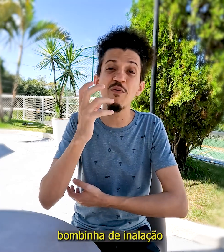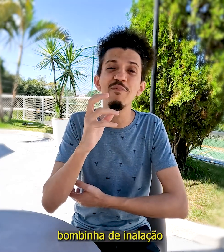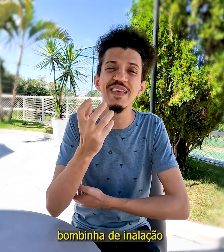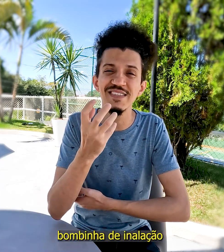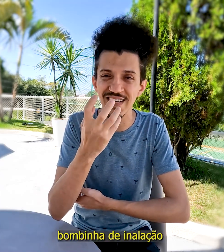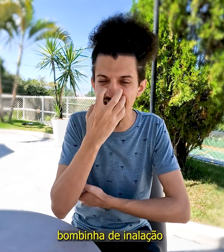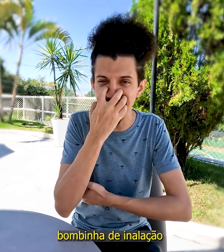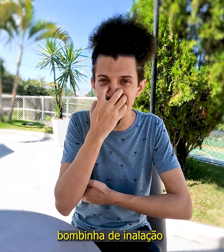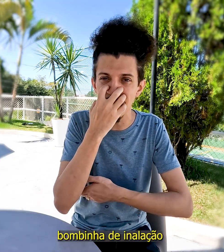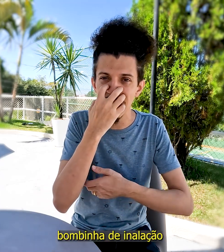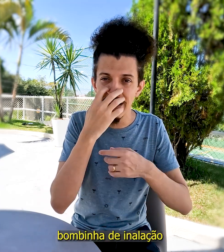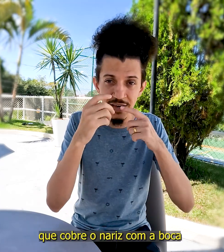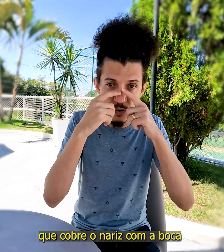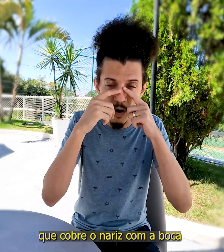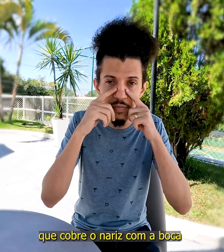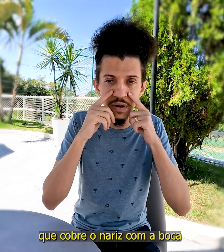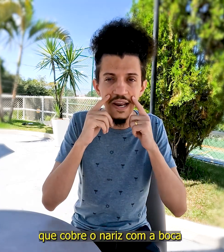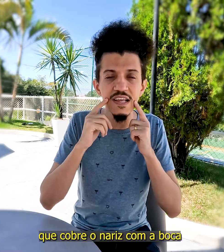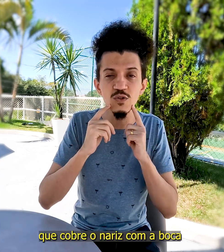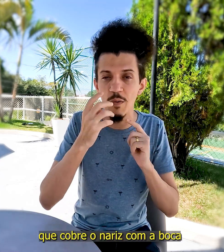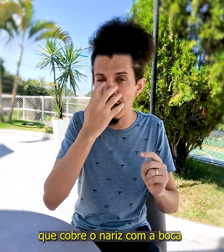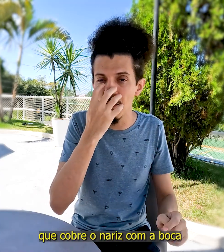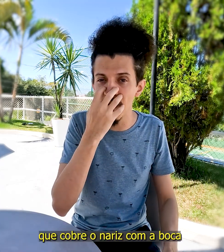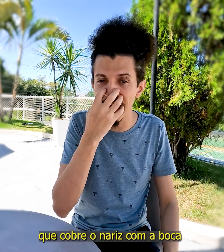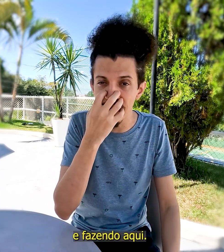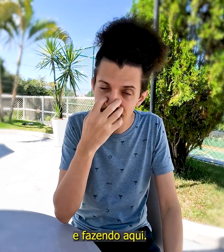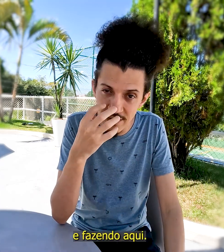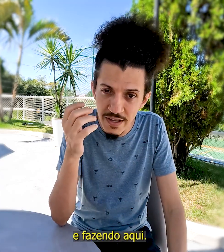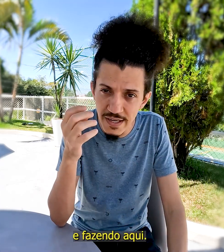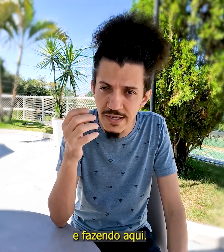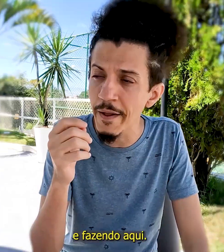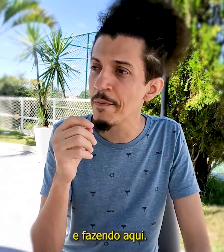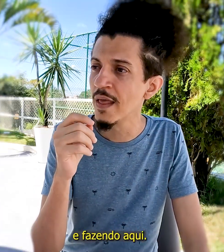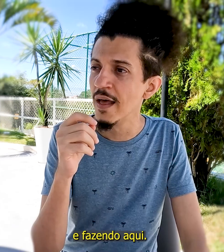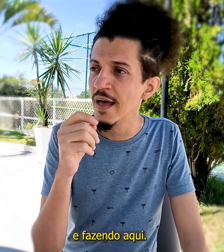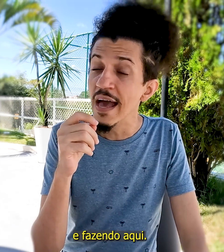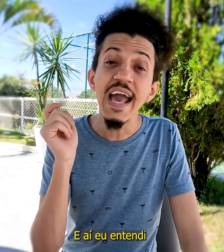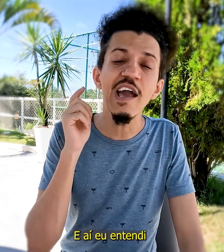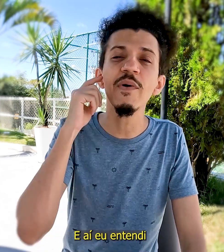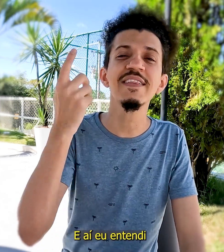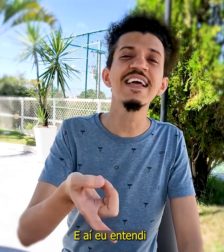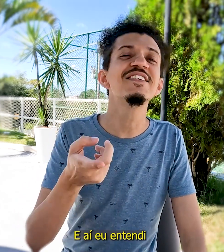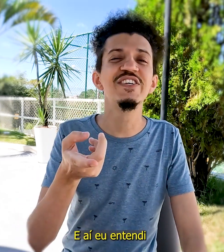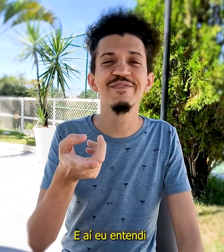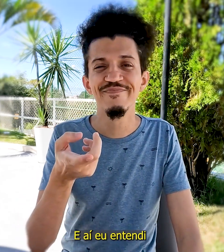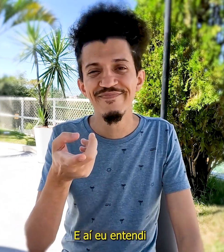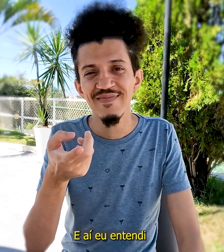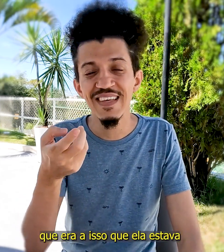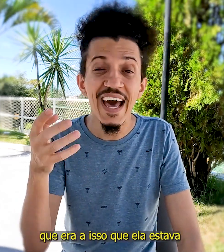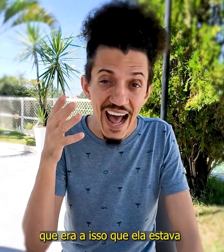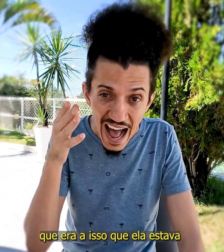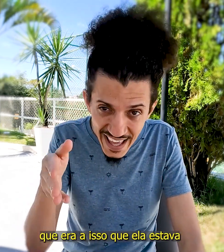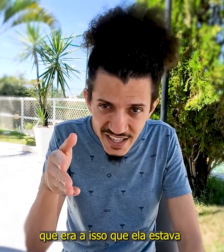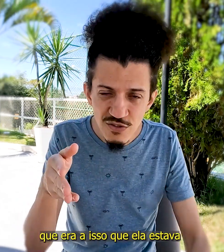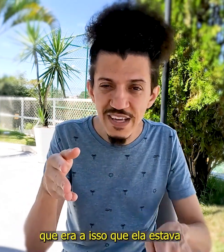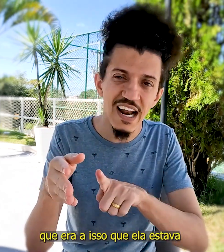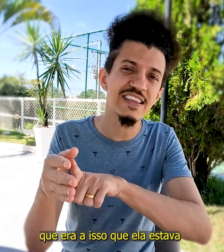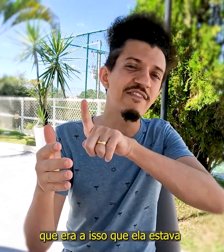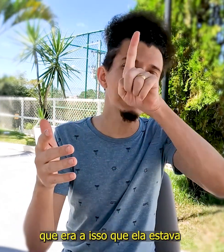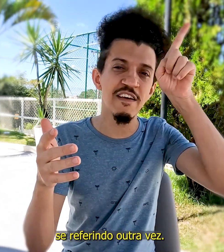bombinha de inalação, que cobre o nariz, cobre a boca e fazendo aqui assim. E aí eu entendi que era a isso que ela estava se